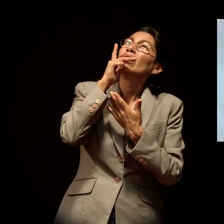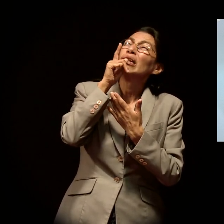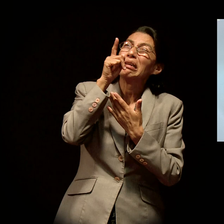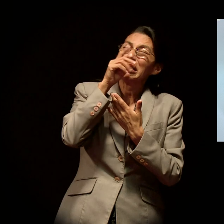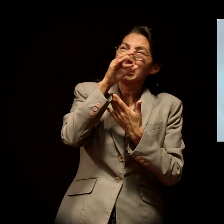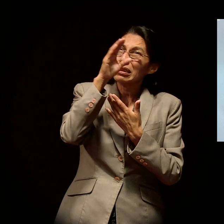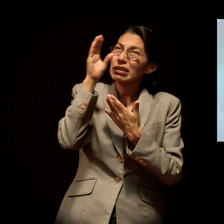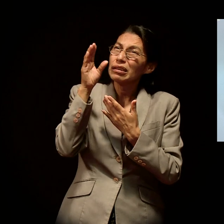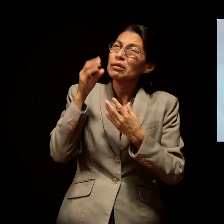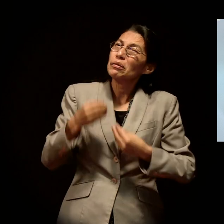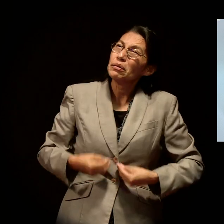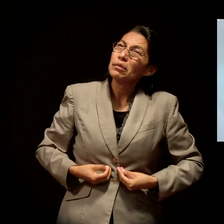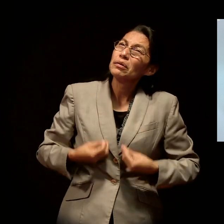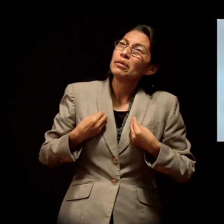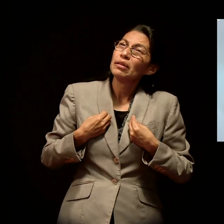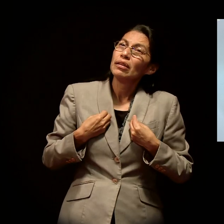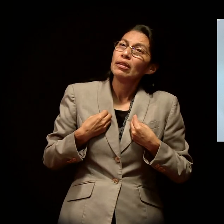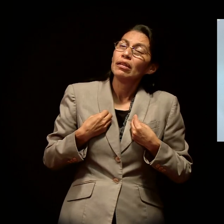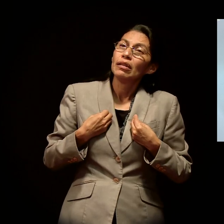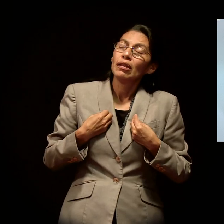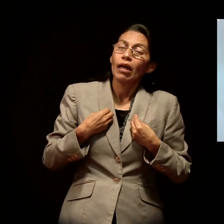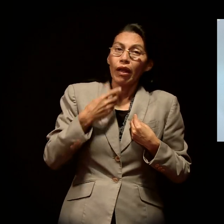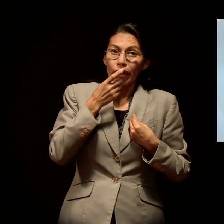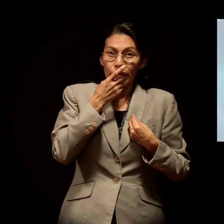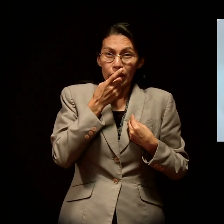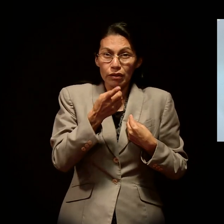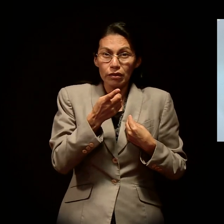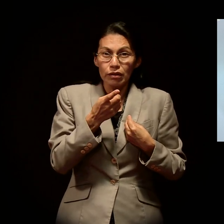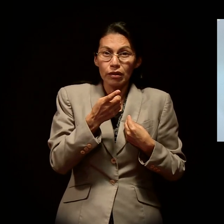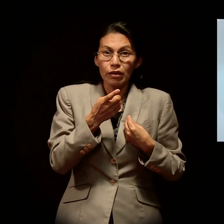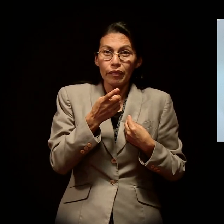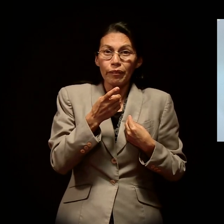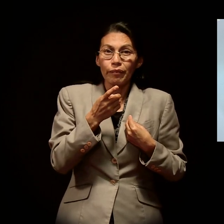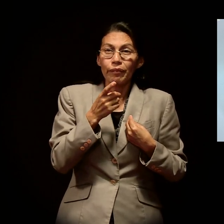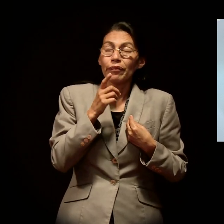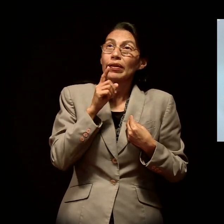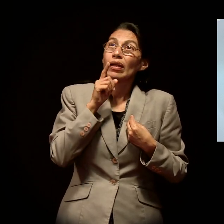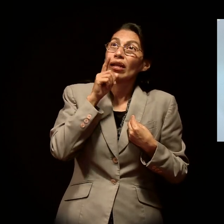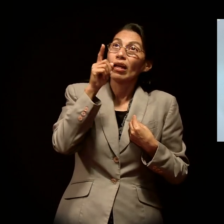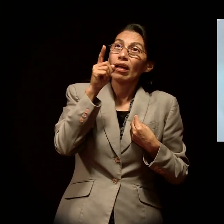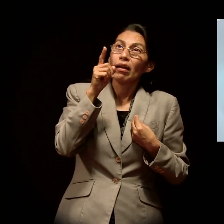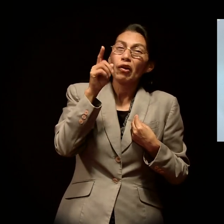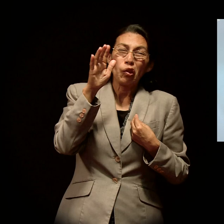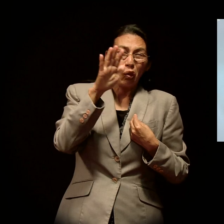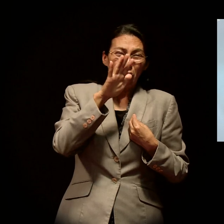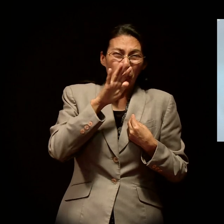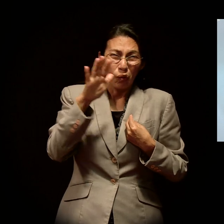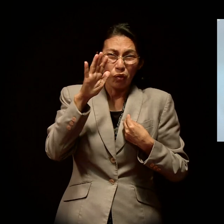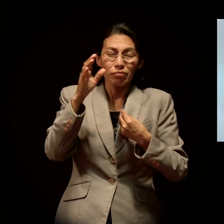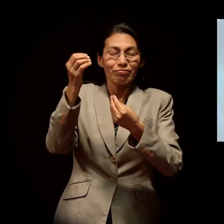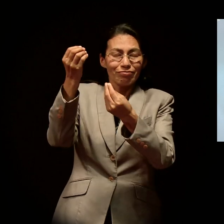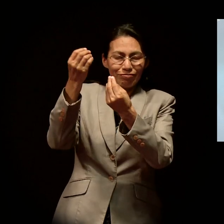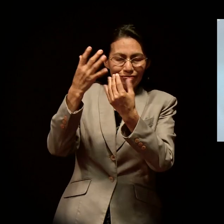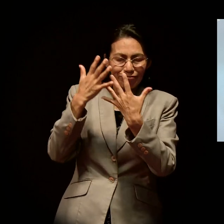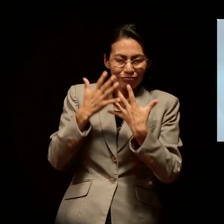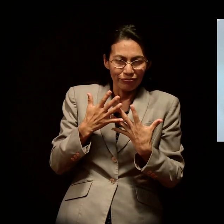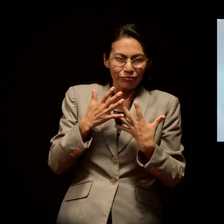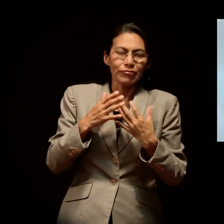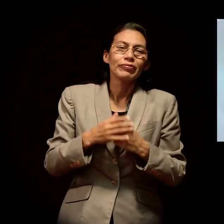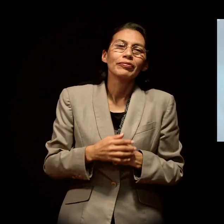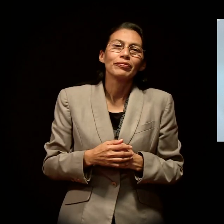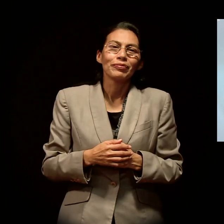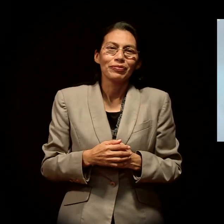nuestro padre que está en el cielo él dice terminantemente él